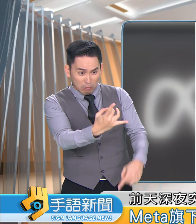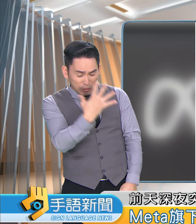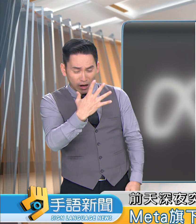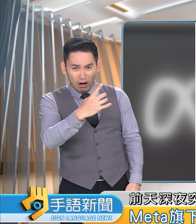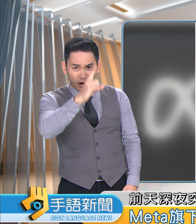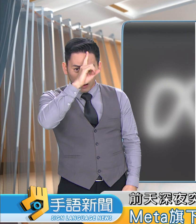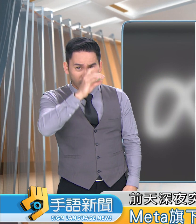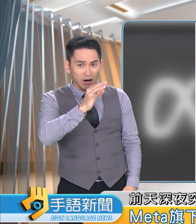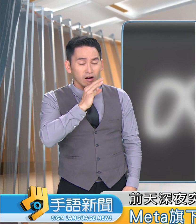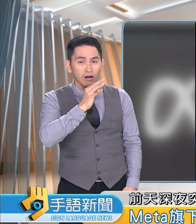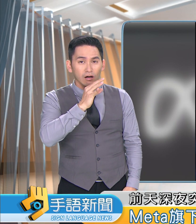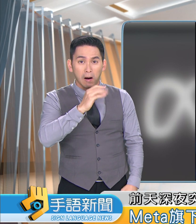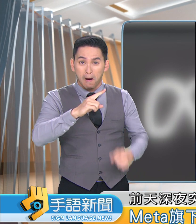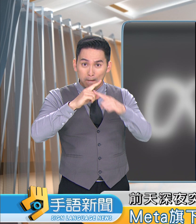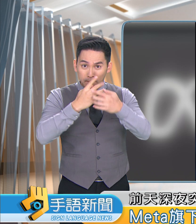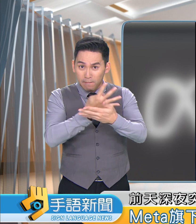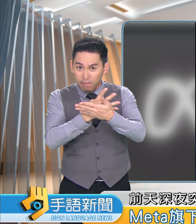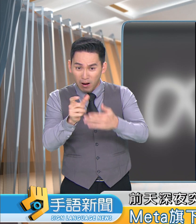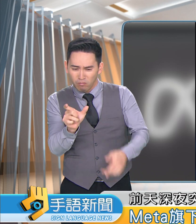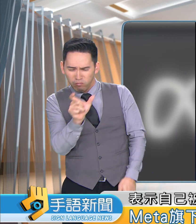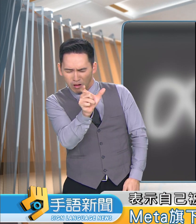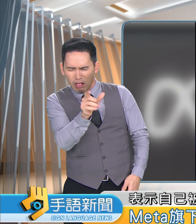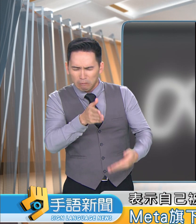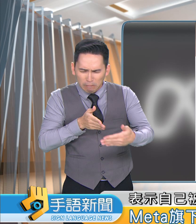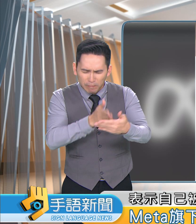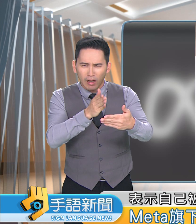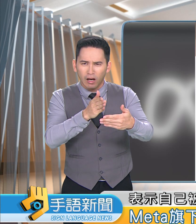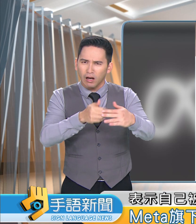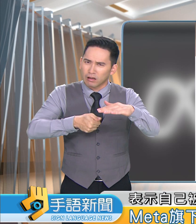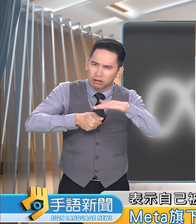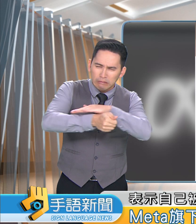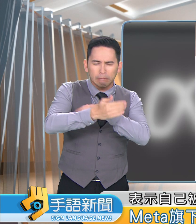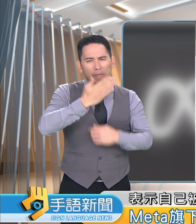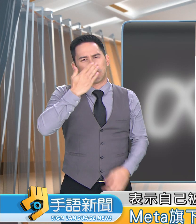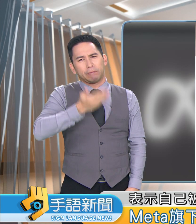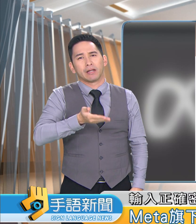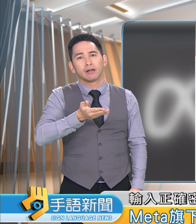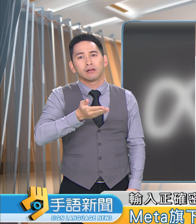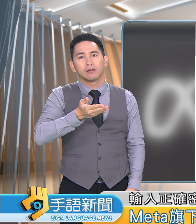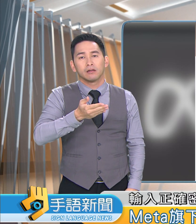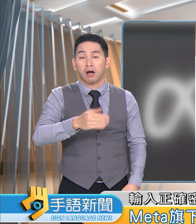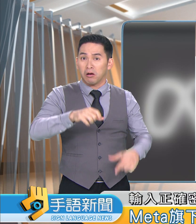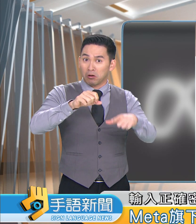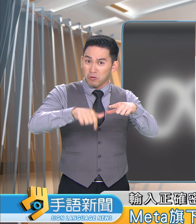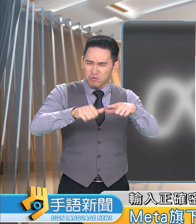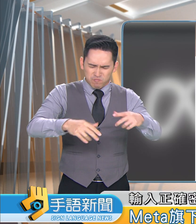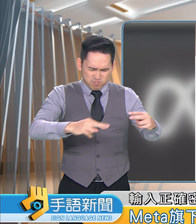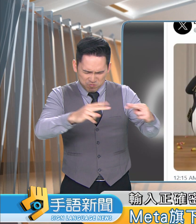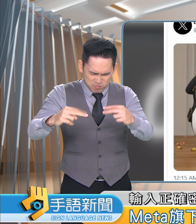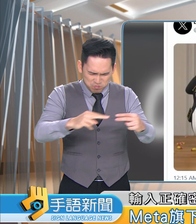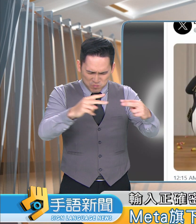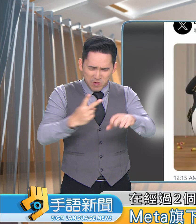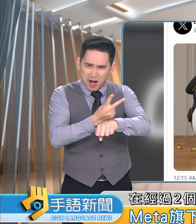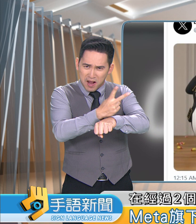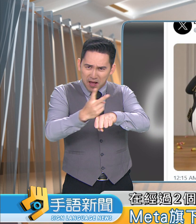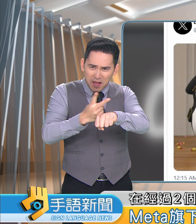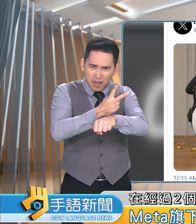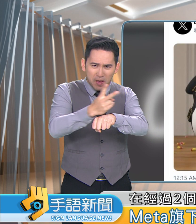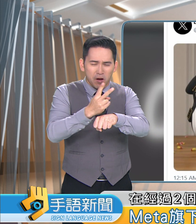全球网友，表示自己被莫名登出，输入正确密码也无法登入，在经过两个多小